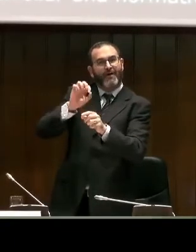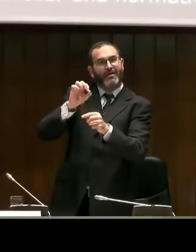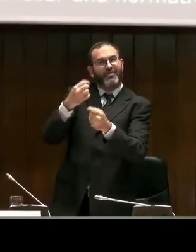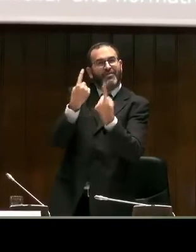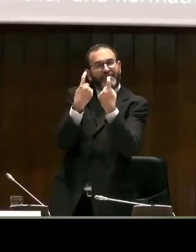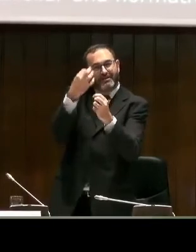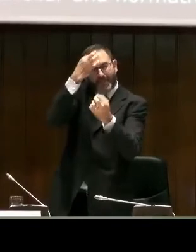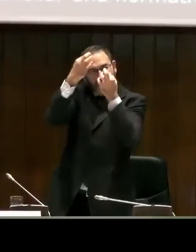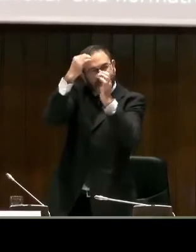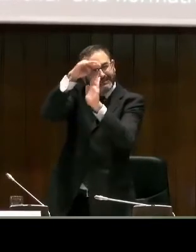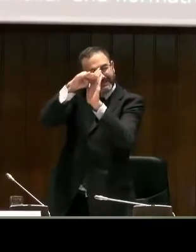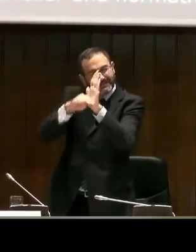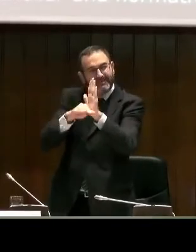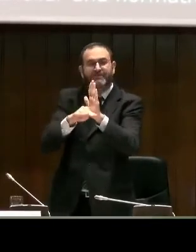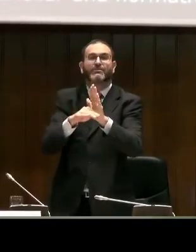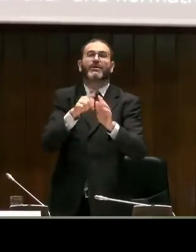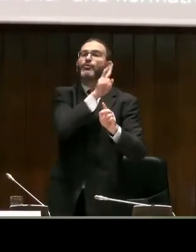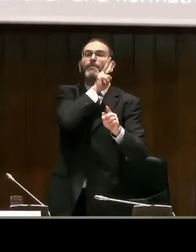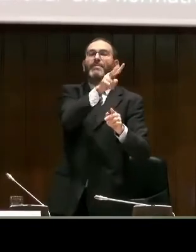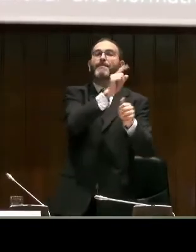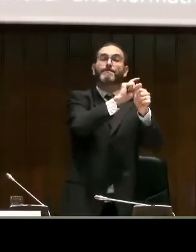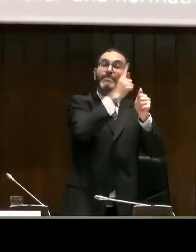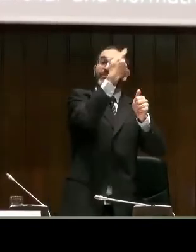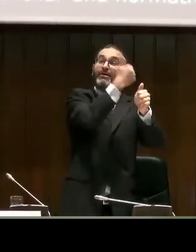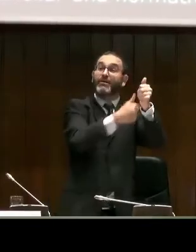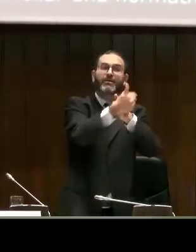porque entendemos que es más importante